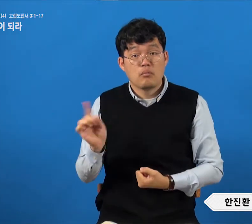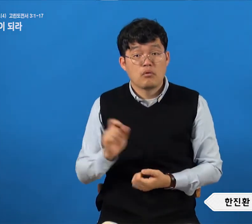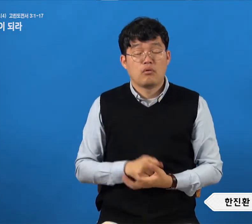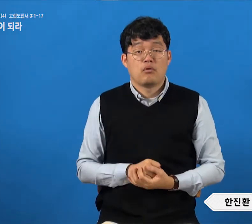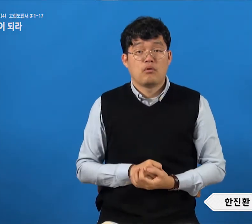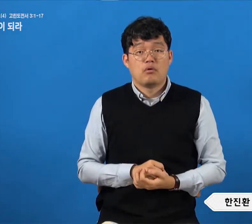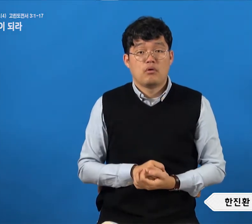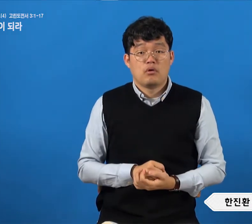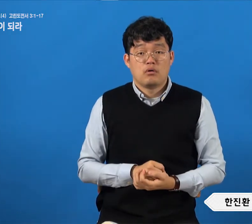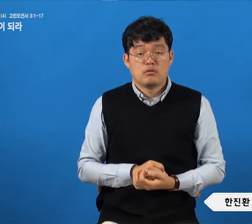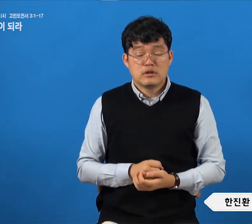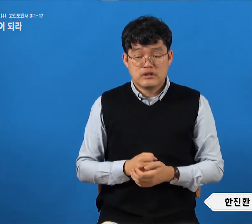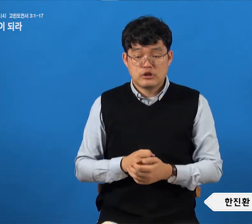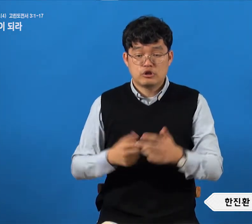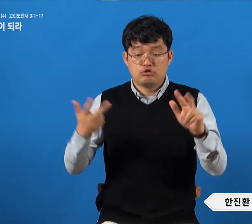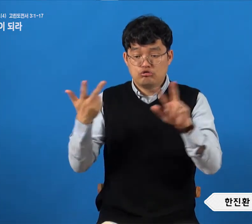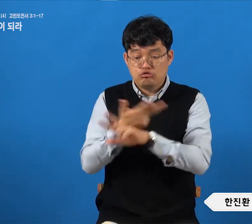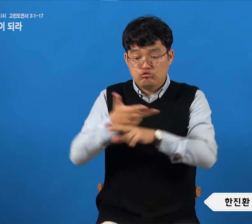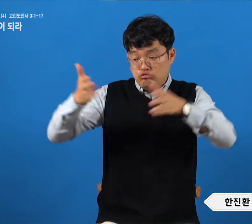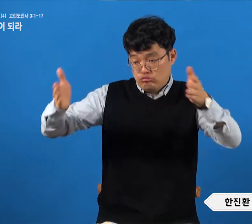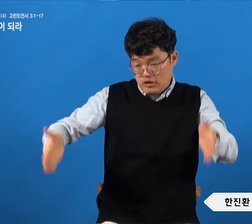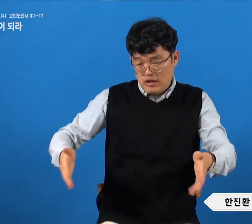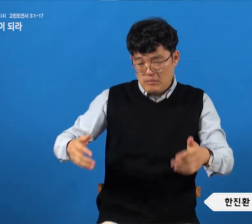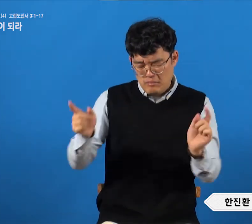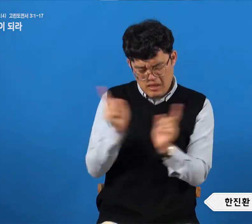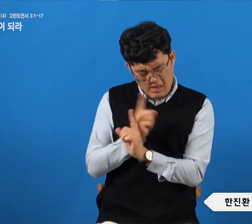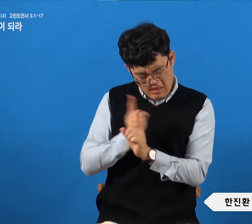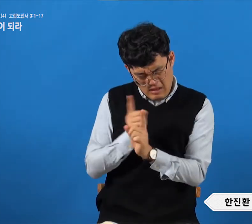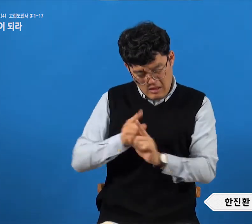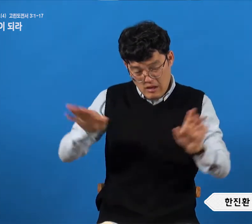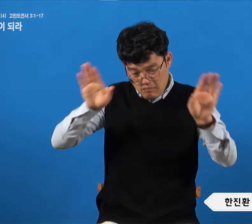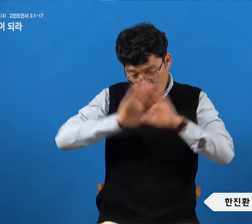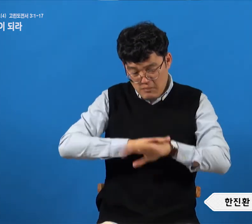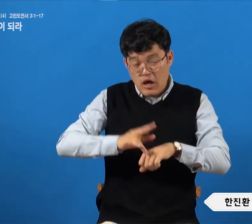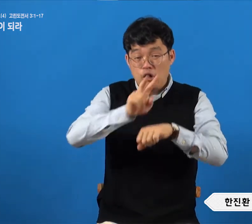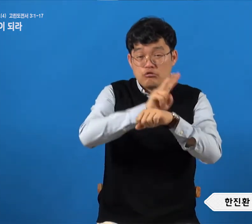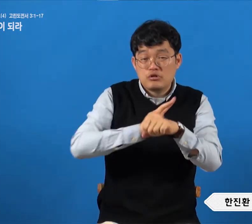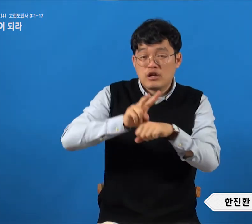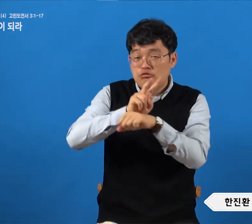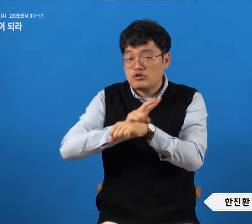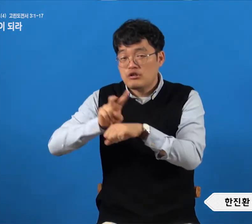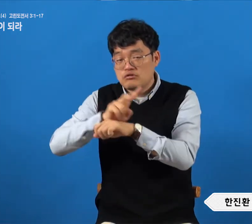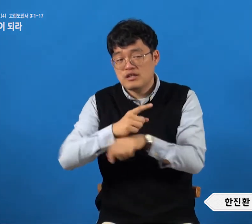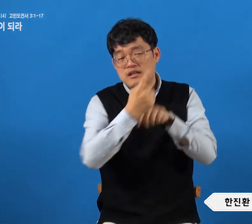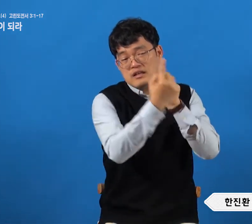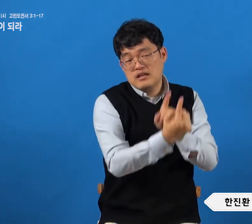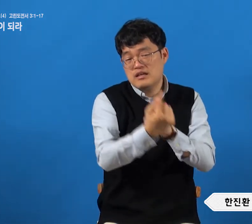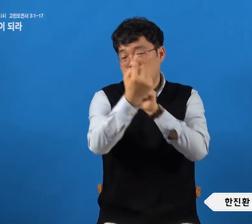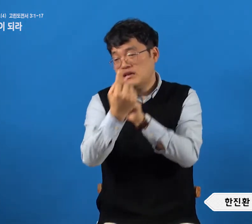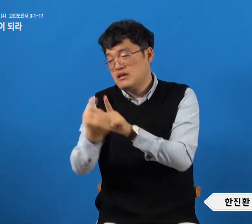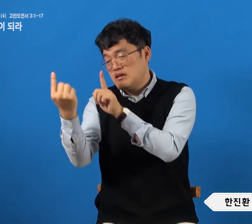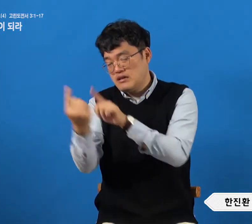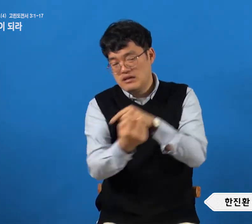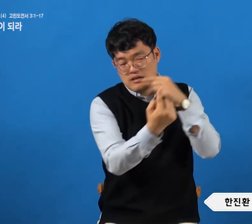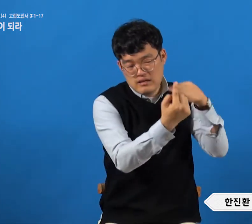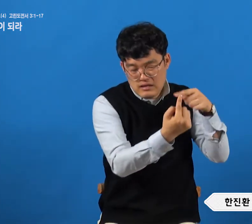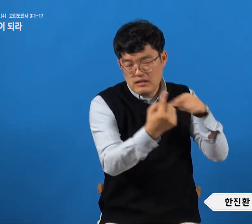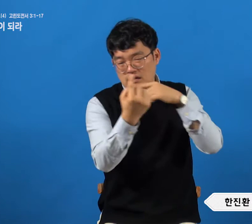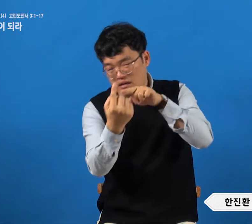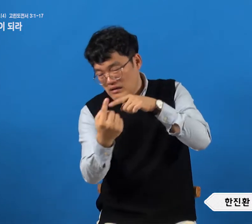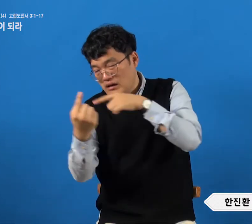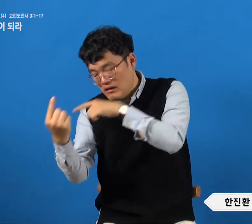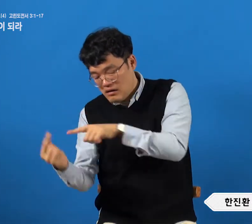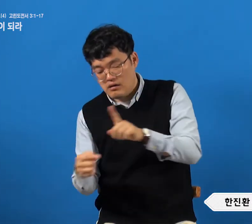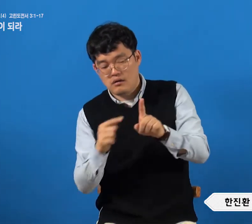그냥 주간에 거의 매일처럼 밤에 2시간씩 이렇게 마주 앉아서 가르치고 양육을